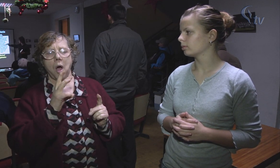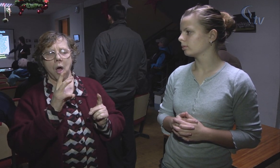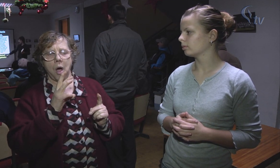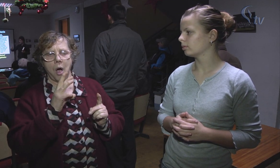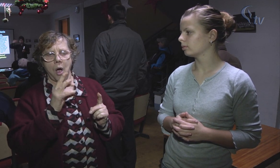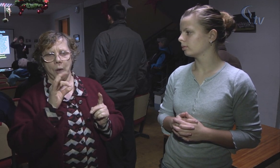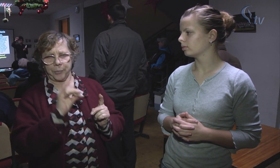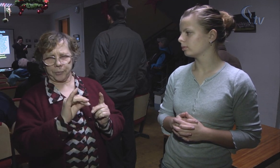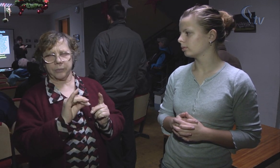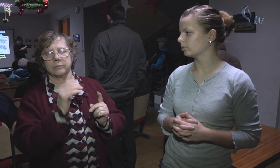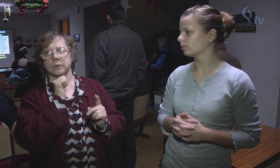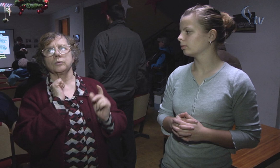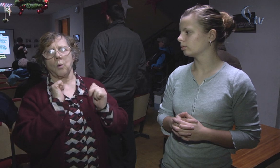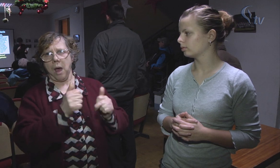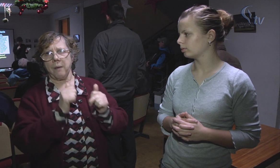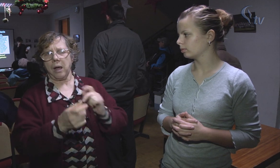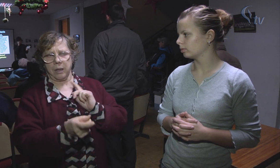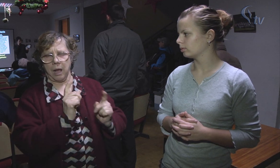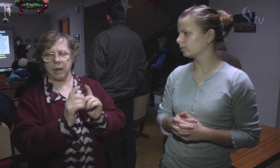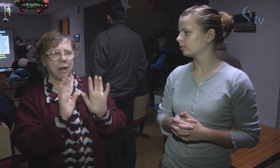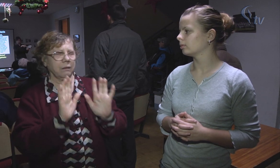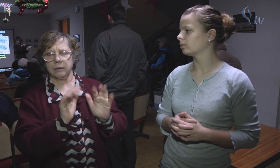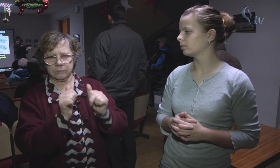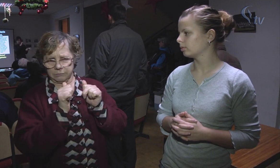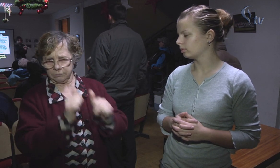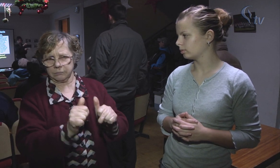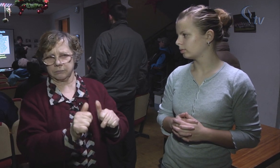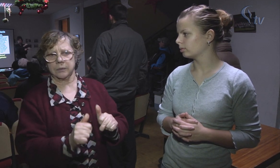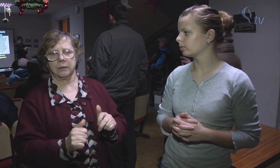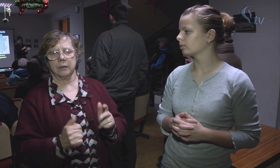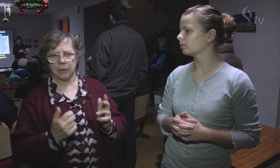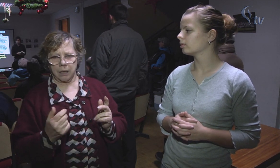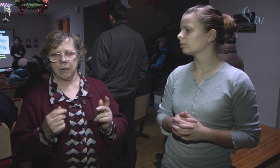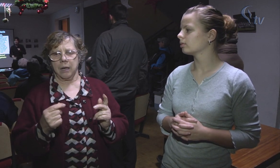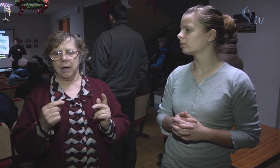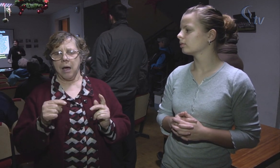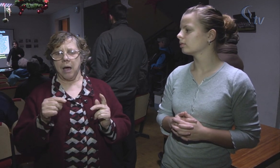viipekeele tõlkide OÜ tõlkid on küll väga suurepärased, aga